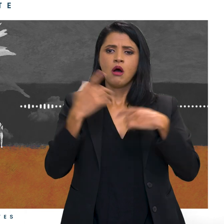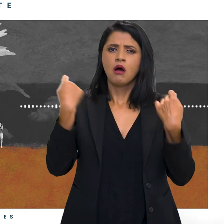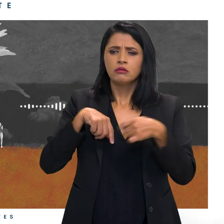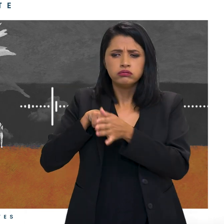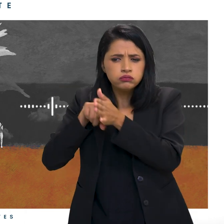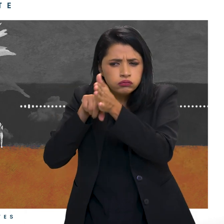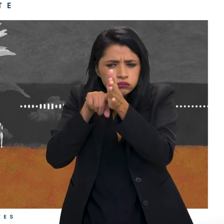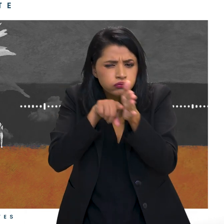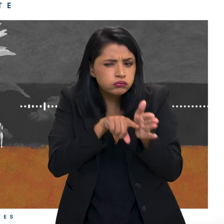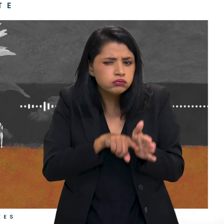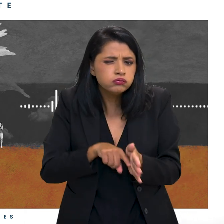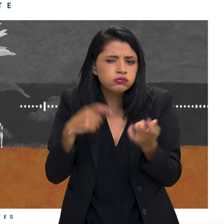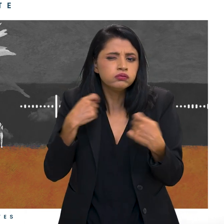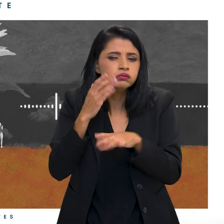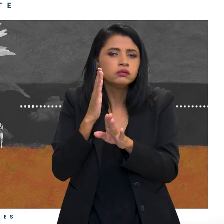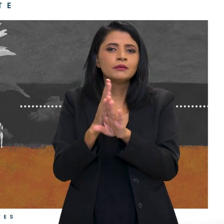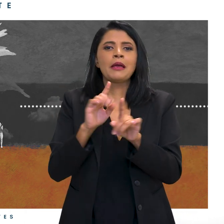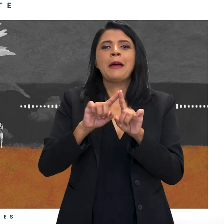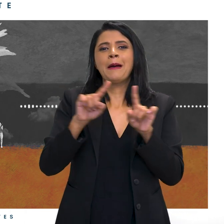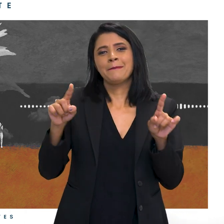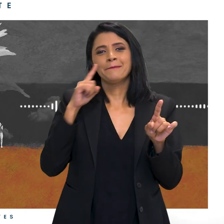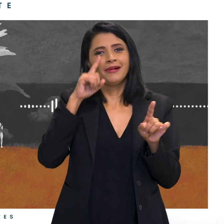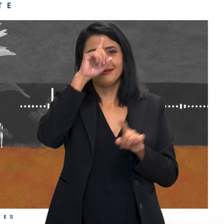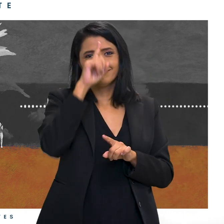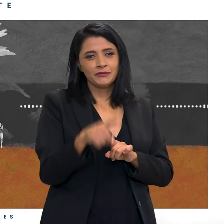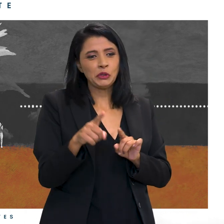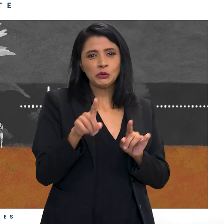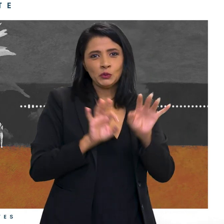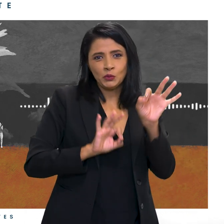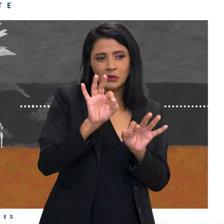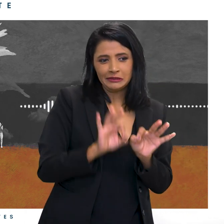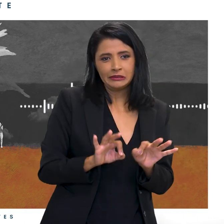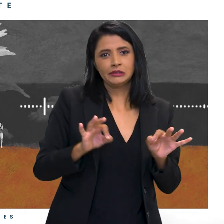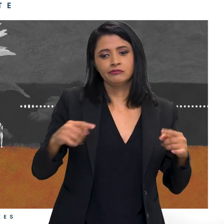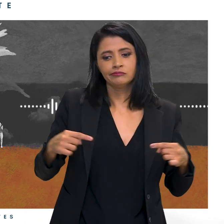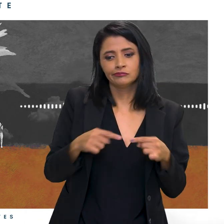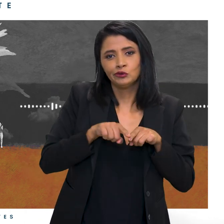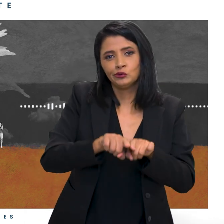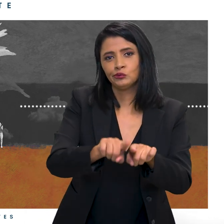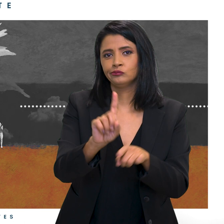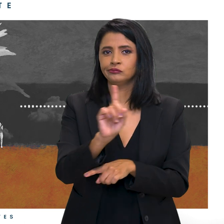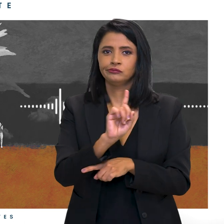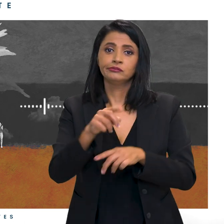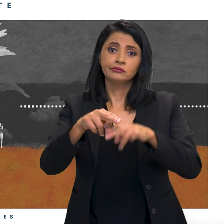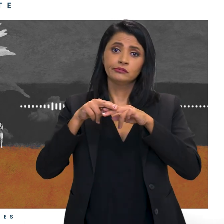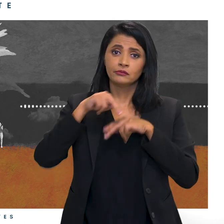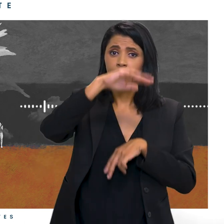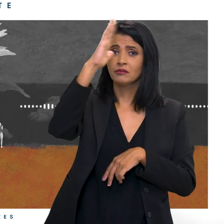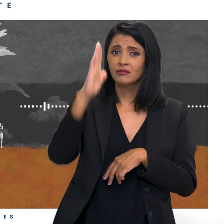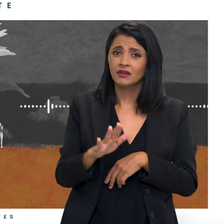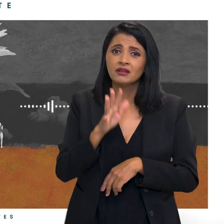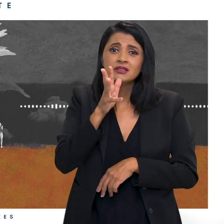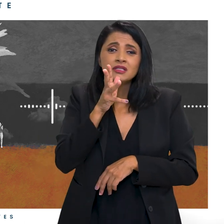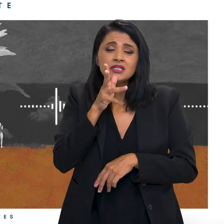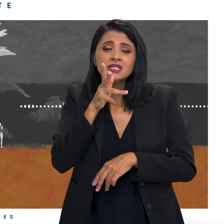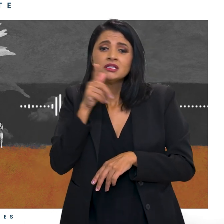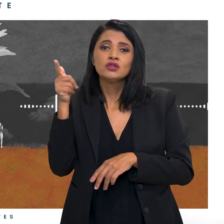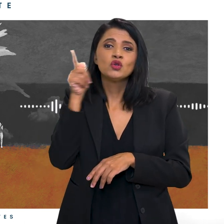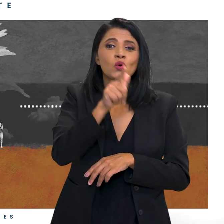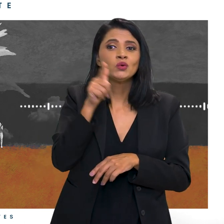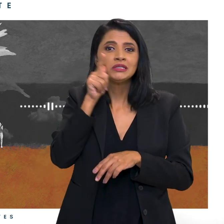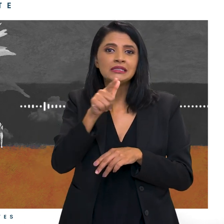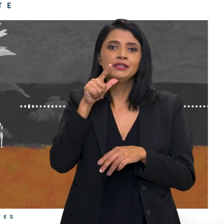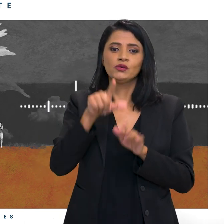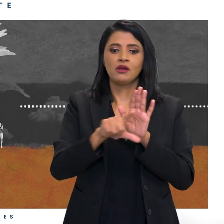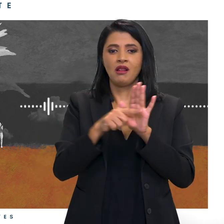doenças que deveriam ser investigadas nesse exame, mas a ordem não veio junto com a estrutura necessária. Por isso, o Brasil ainda está longe